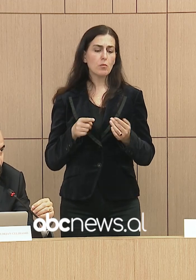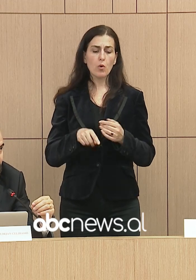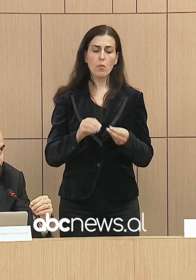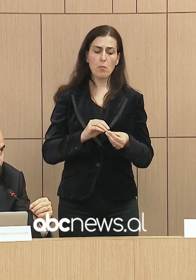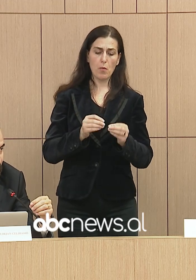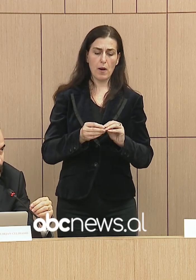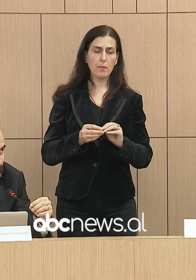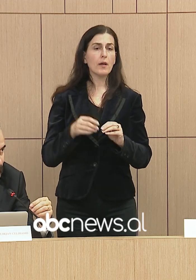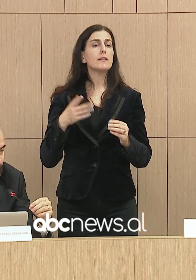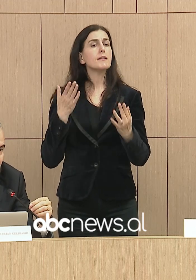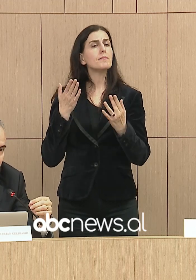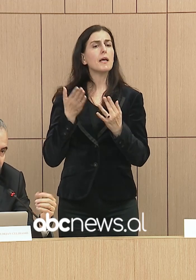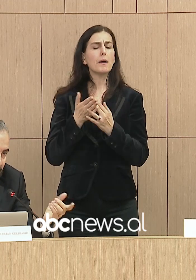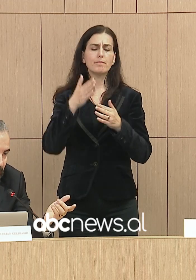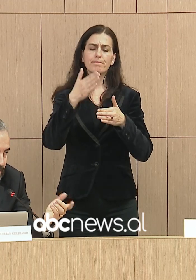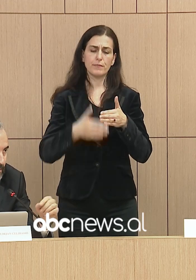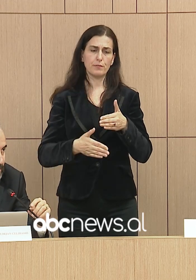orë, edhe katër orë dhe pesë orë,